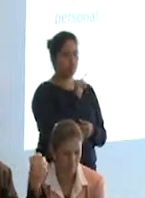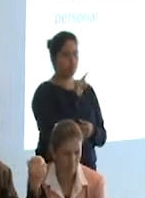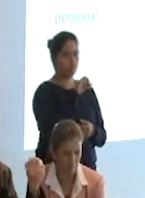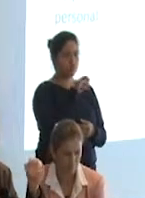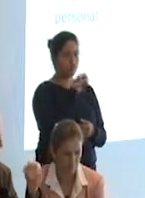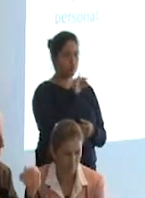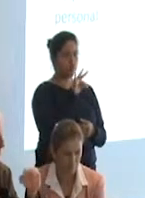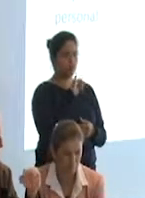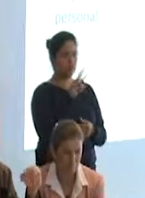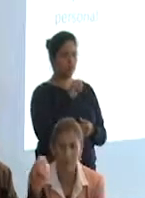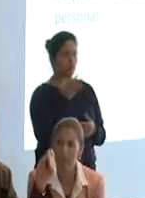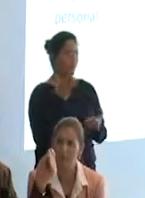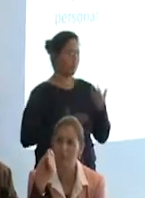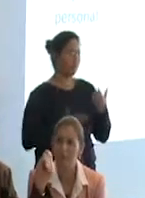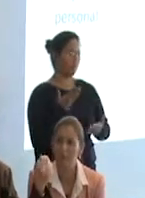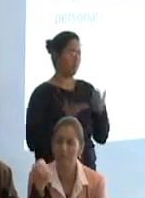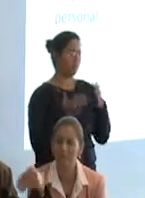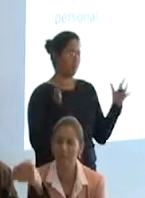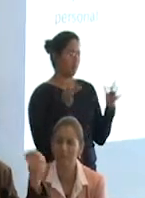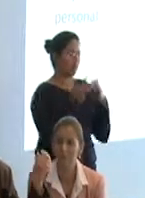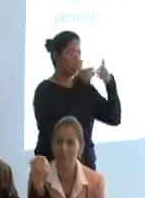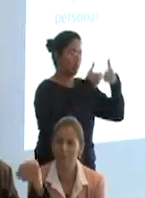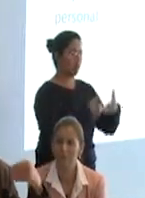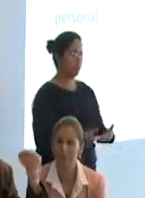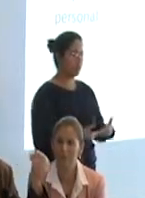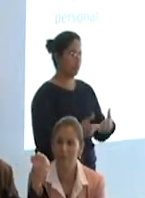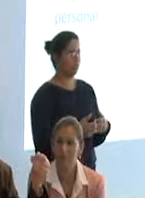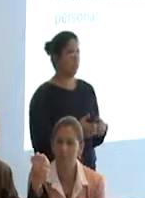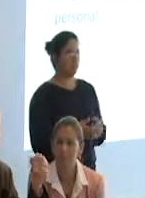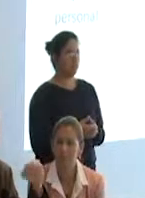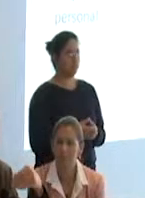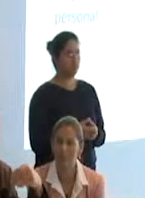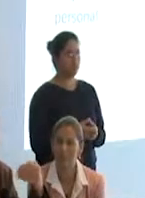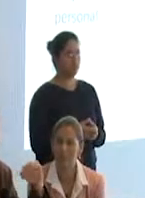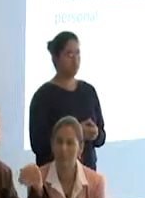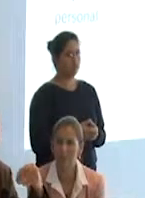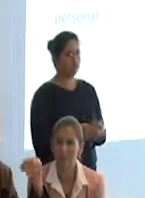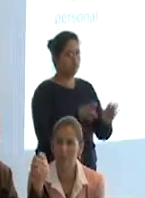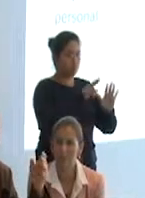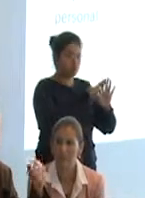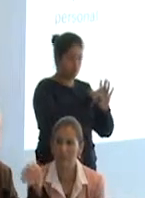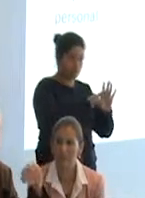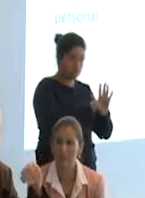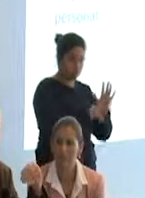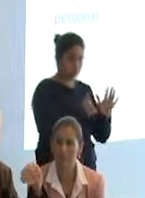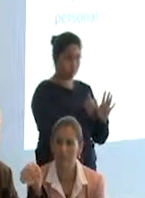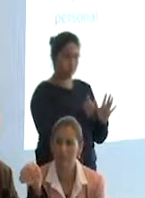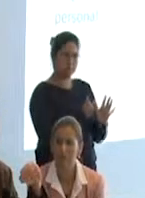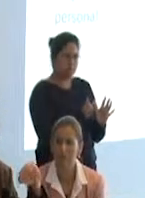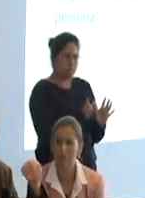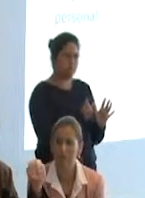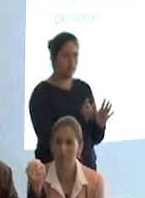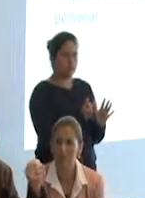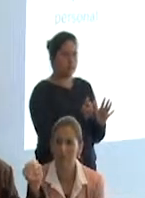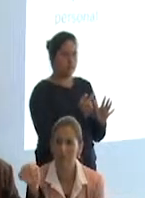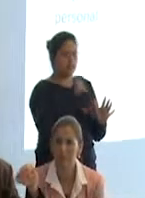hay un dispositivo que depende del tipo de discapacidad. No es que haya una norma que diga